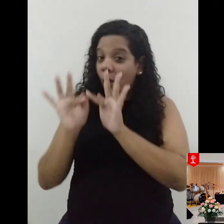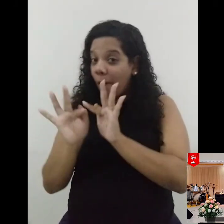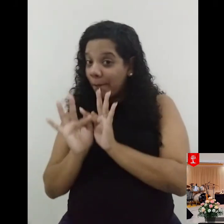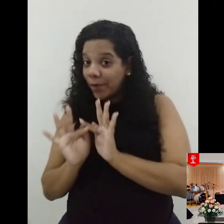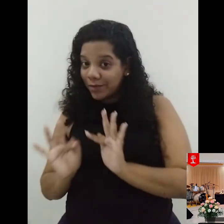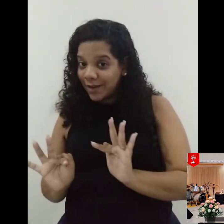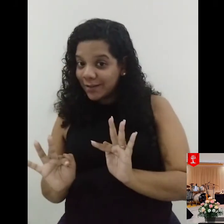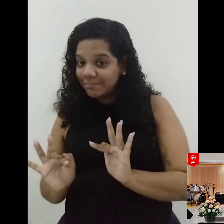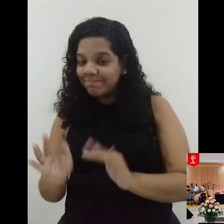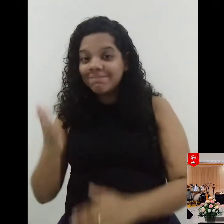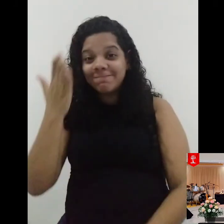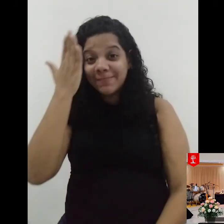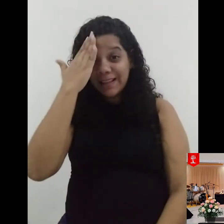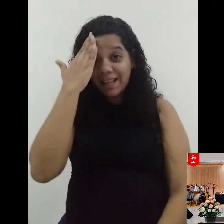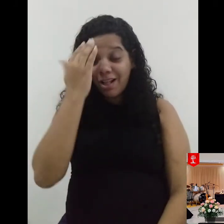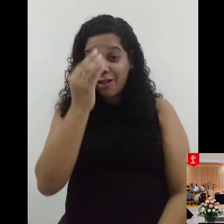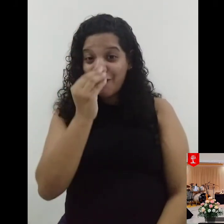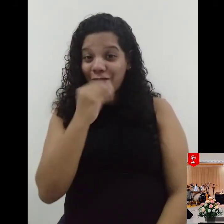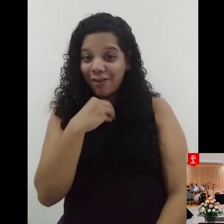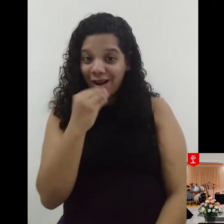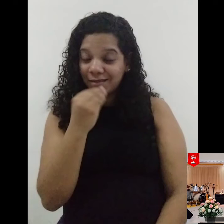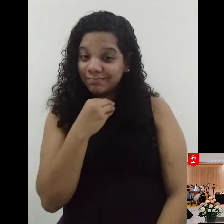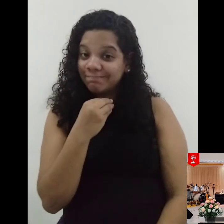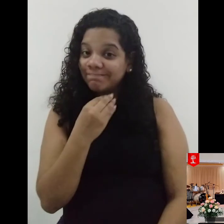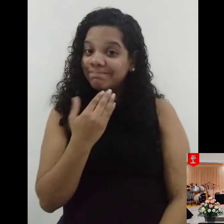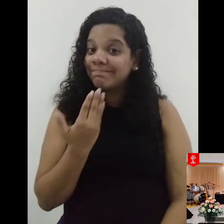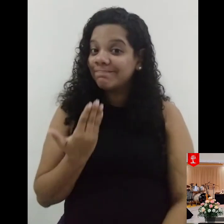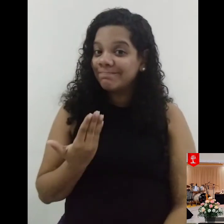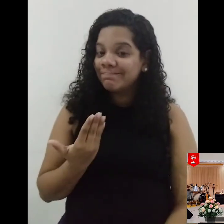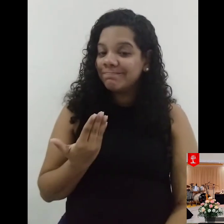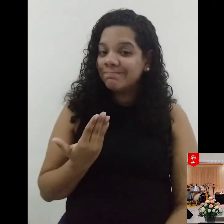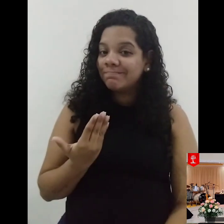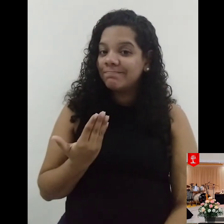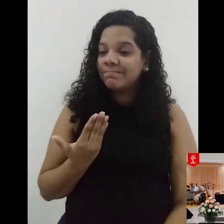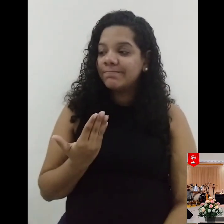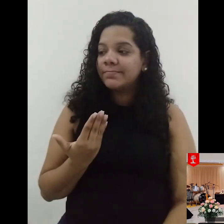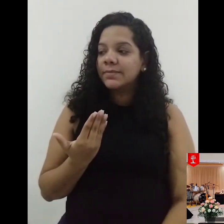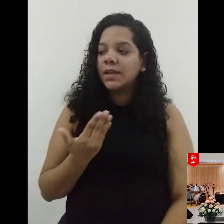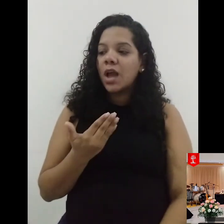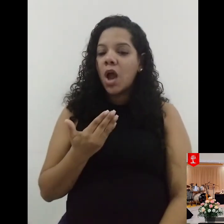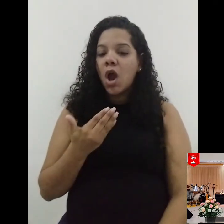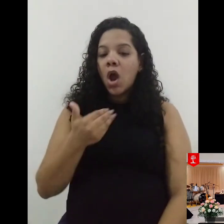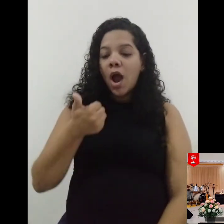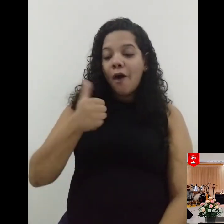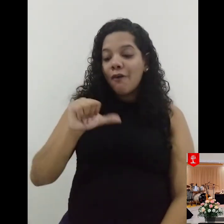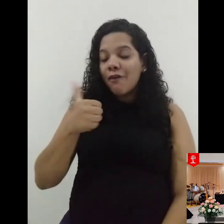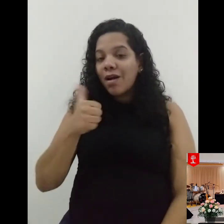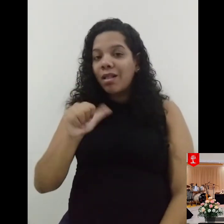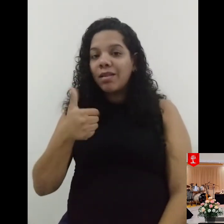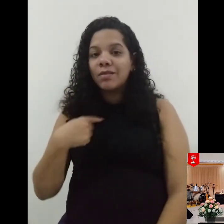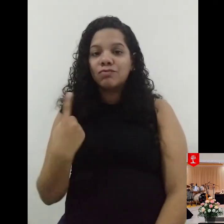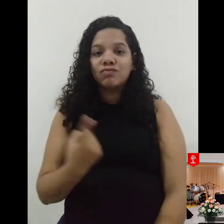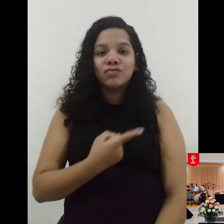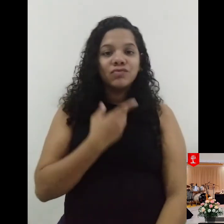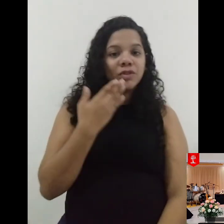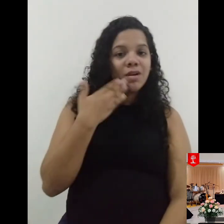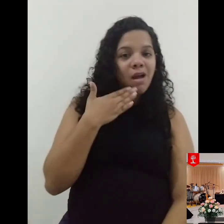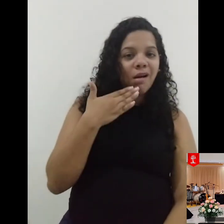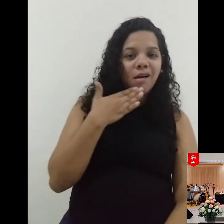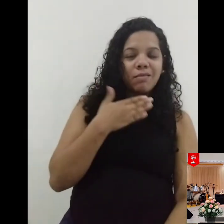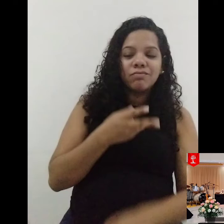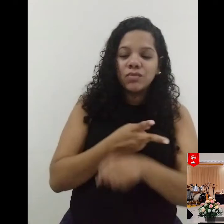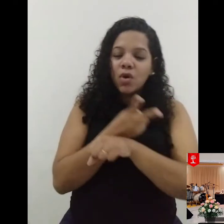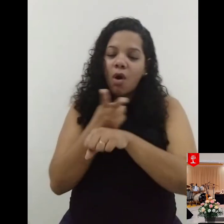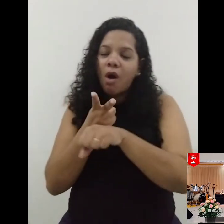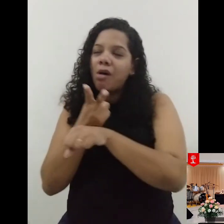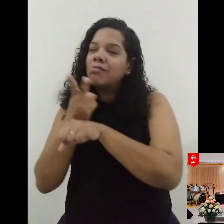parábola me diz? Me diz que eu sou pecador. Jesus quis dizer isso. Ele quis mostrar àqueles